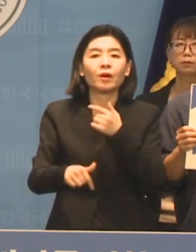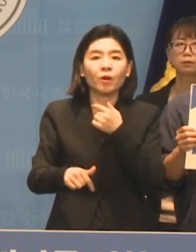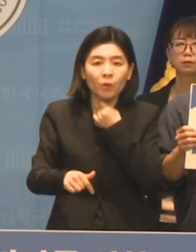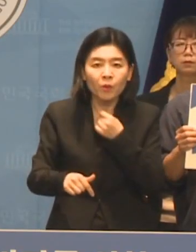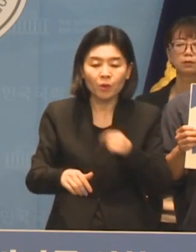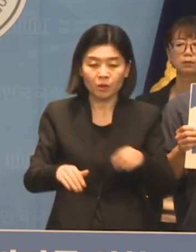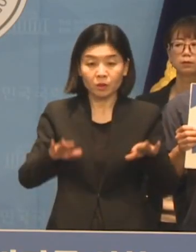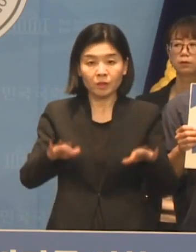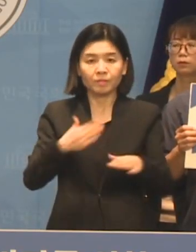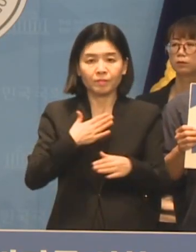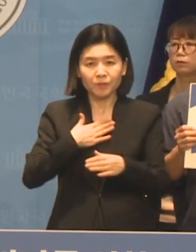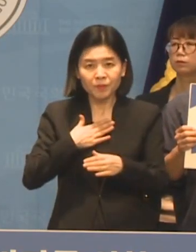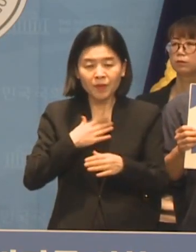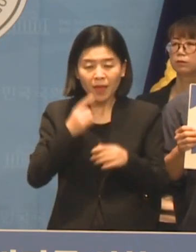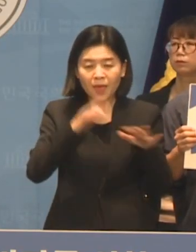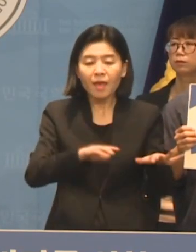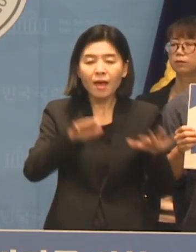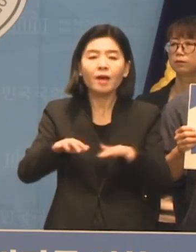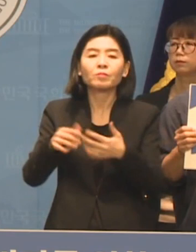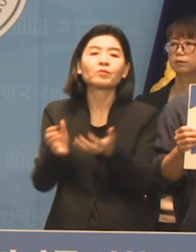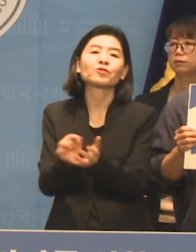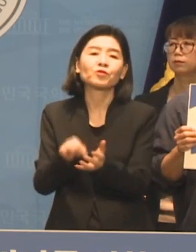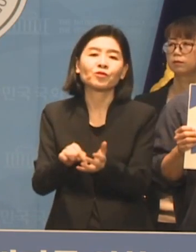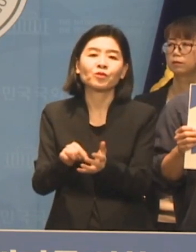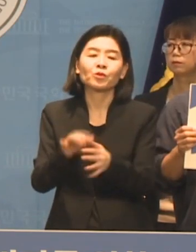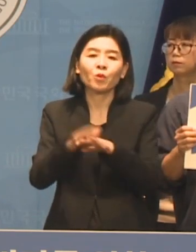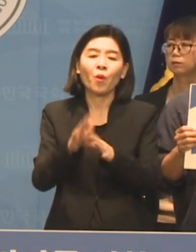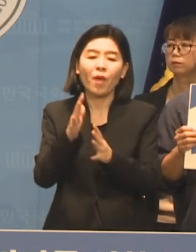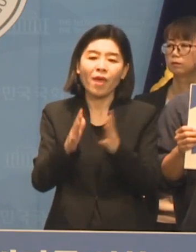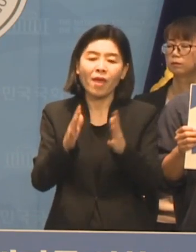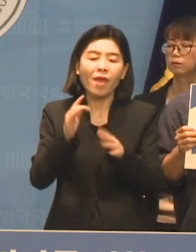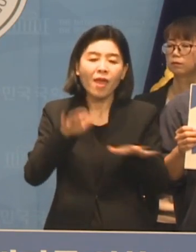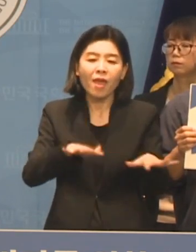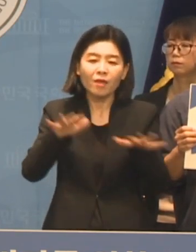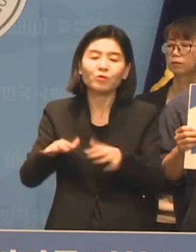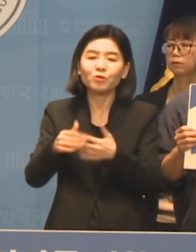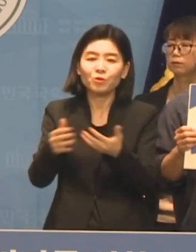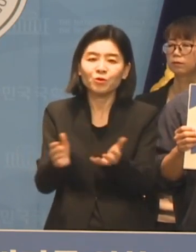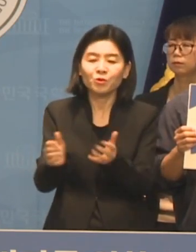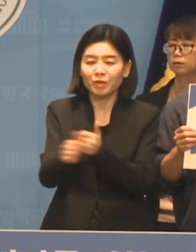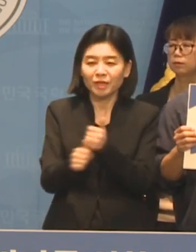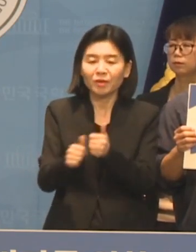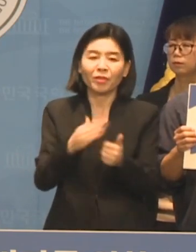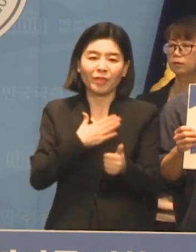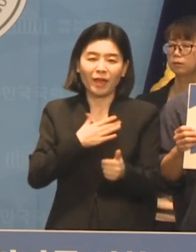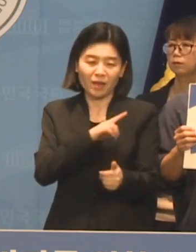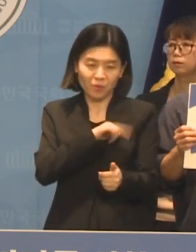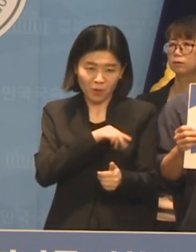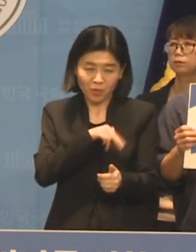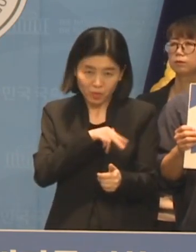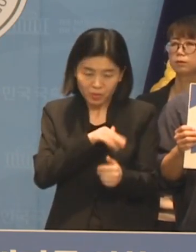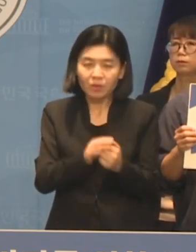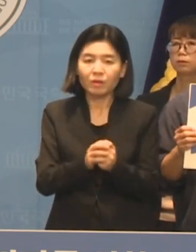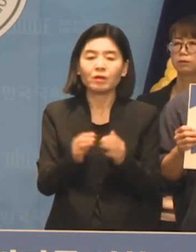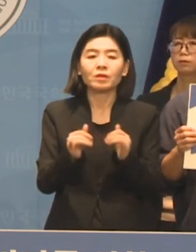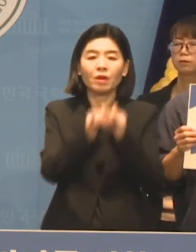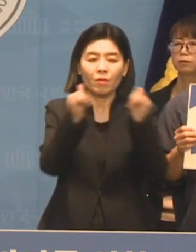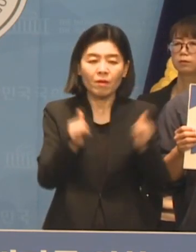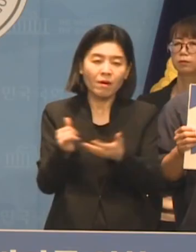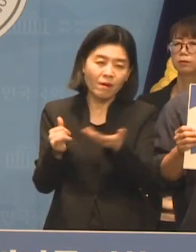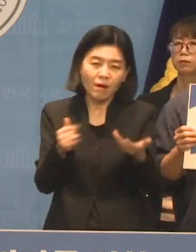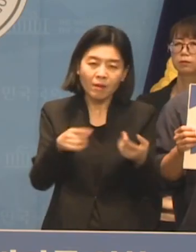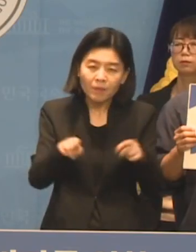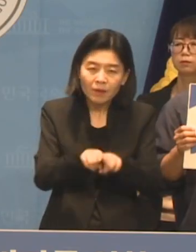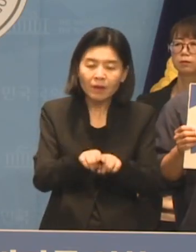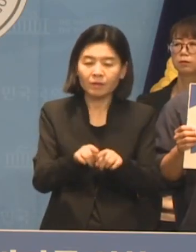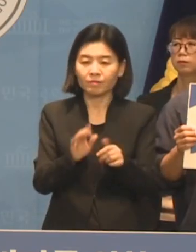또한 해양수산부가 속해 있는 노계수희 국회의원으로서 시민사회와 함께 해양수산부를 비롯한 관계 부처의